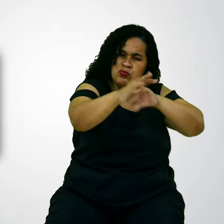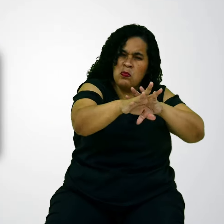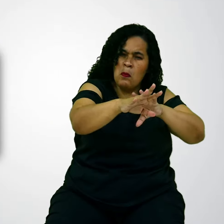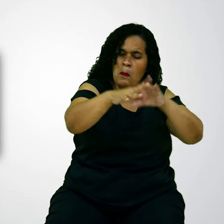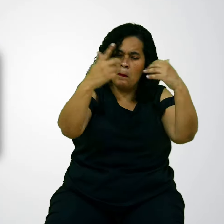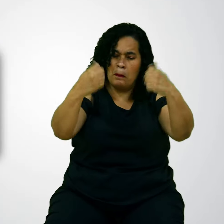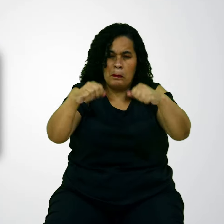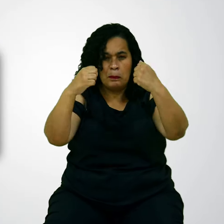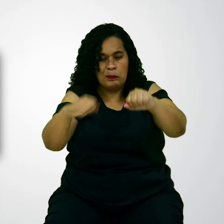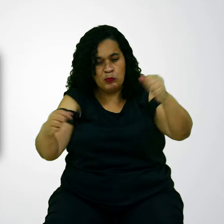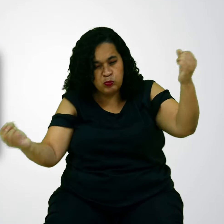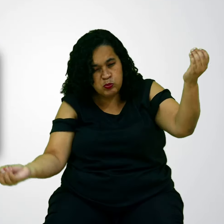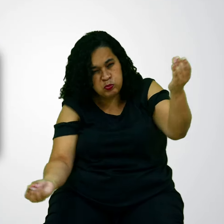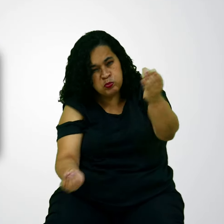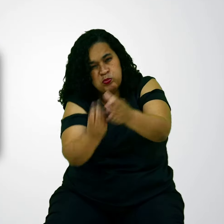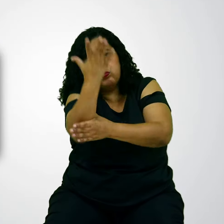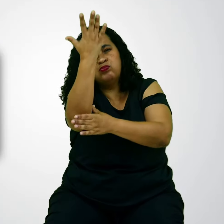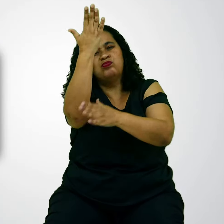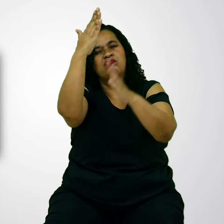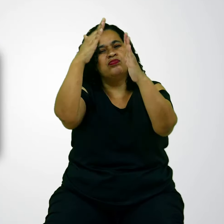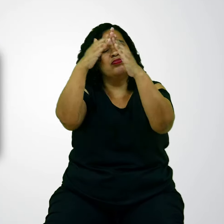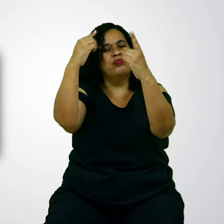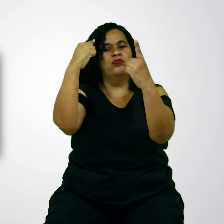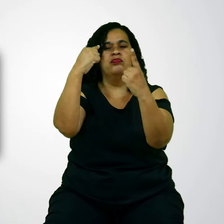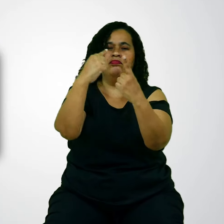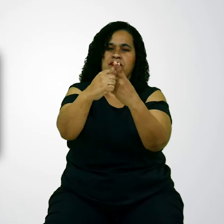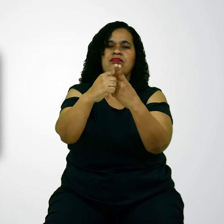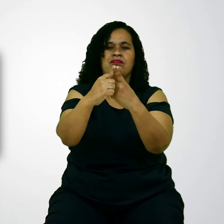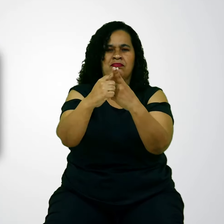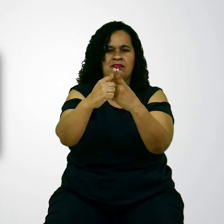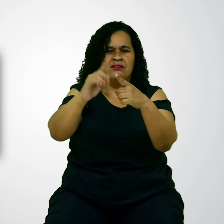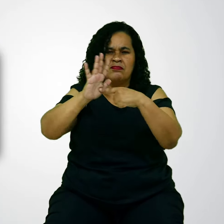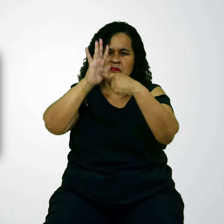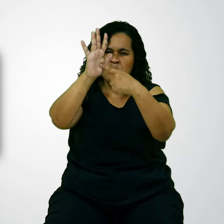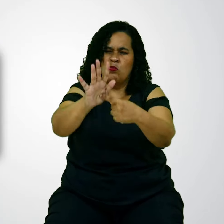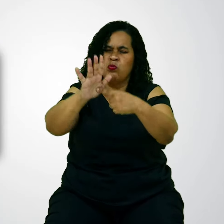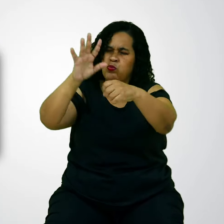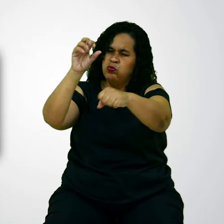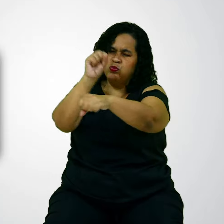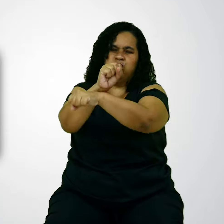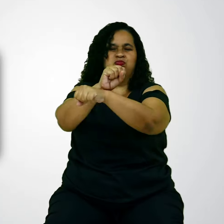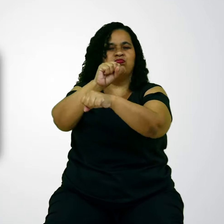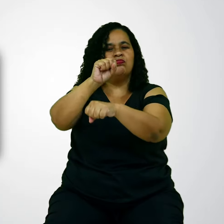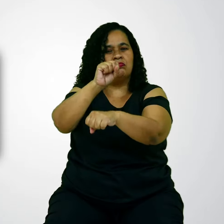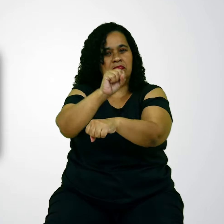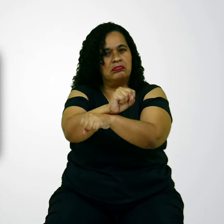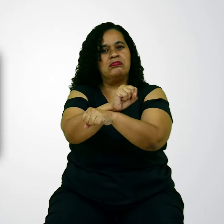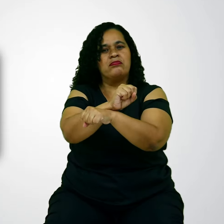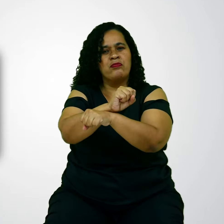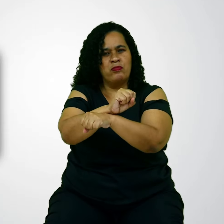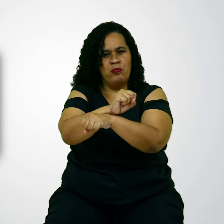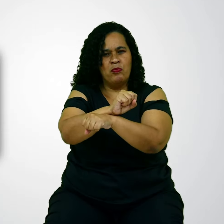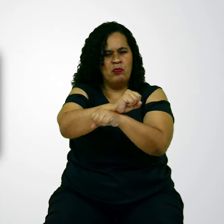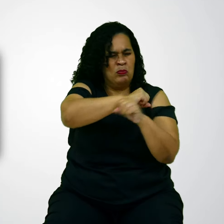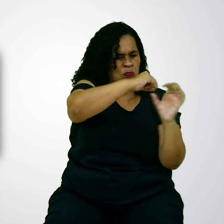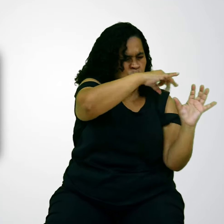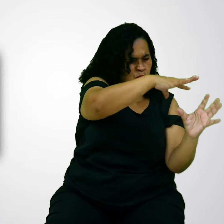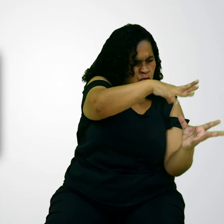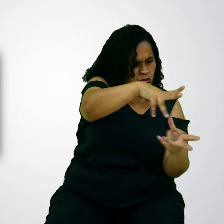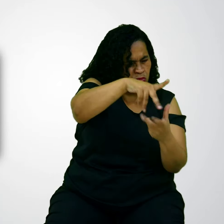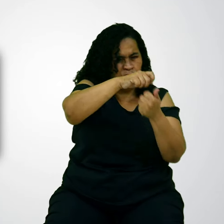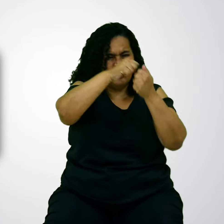ressurgir uma igreja com uma mensagem de esperança, uma mensagem para esse mundo em sofrimento? Talvez é